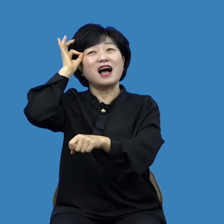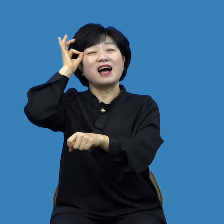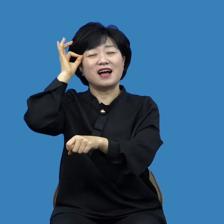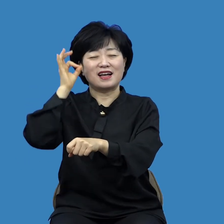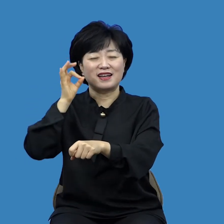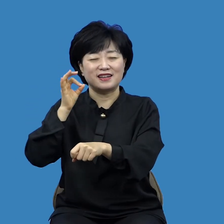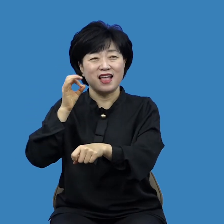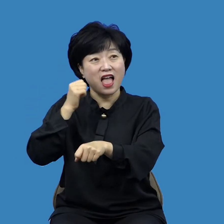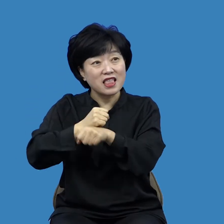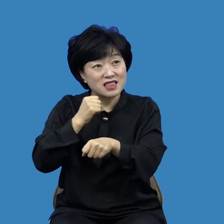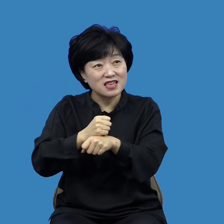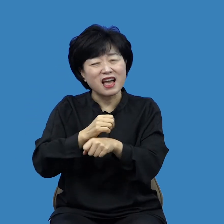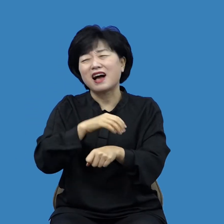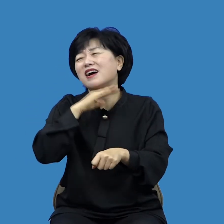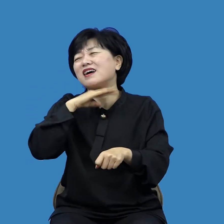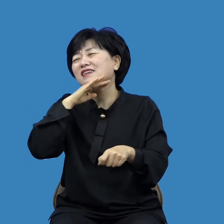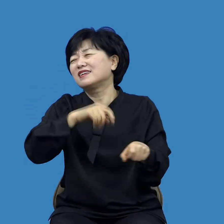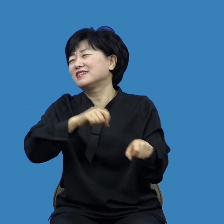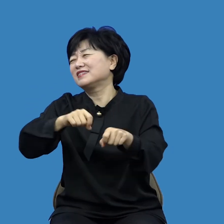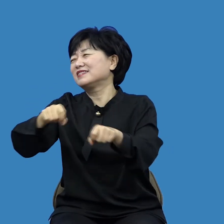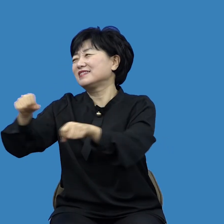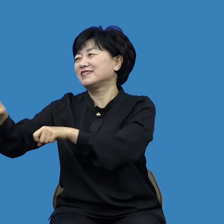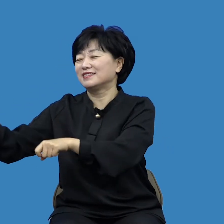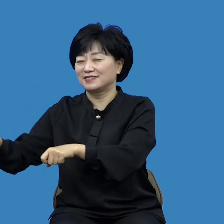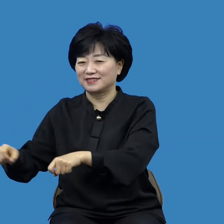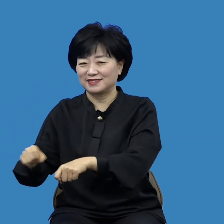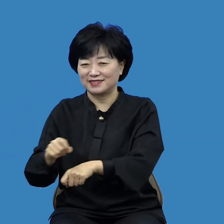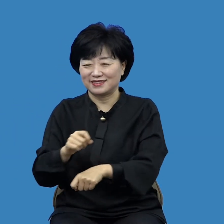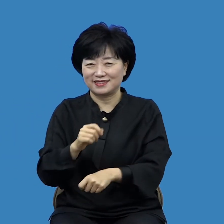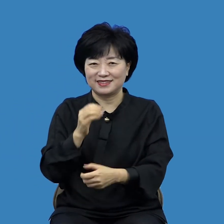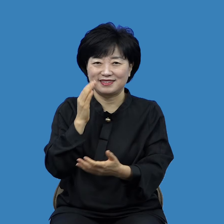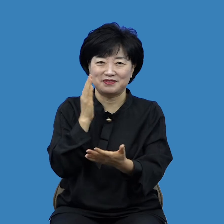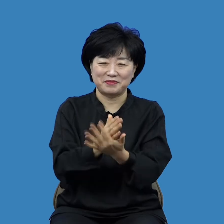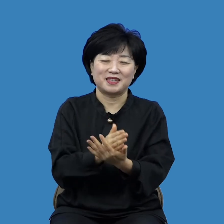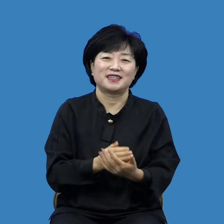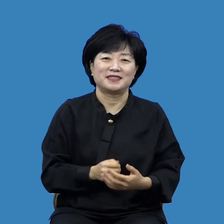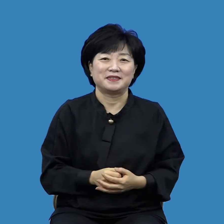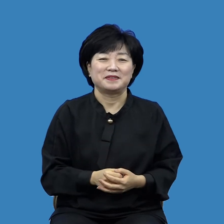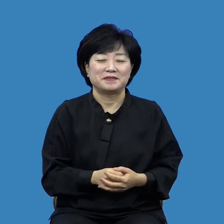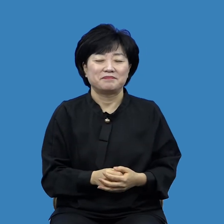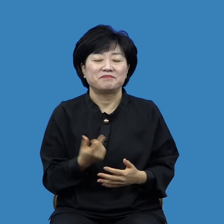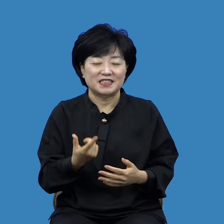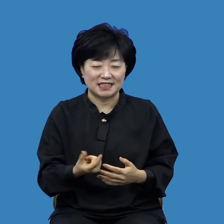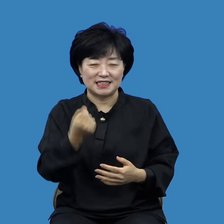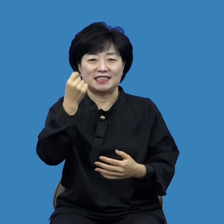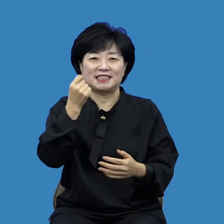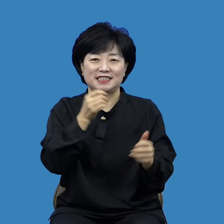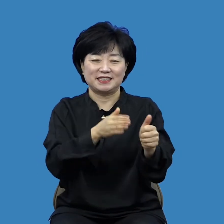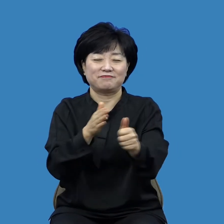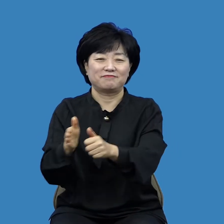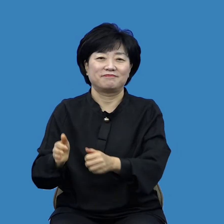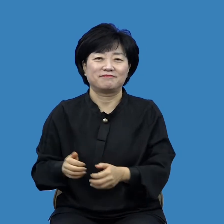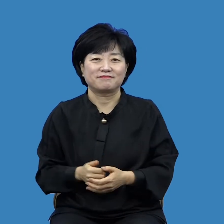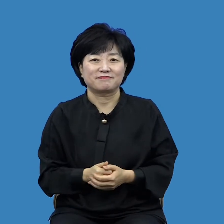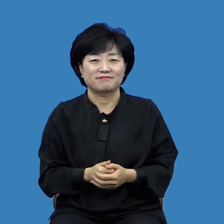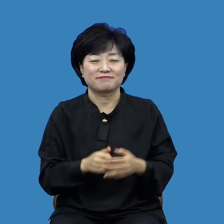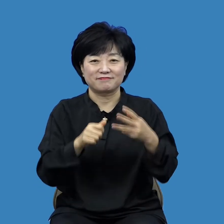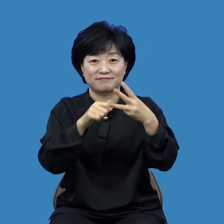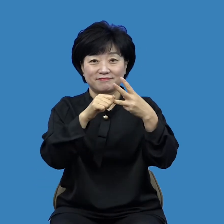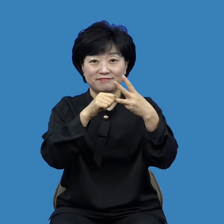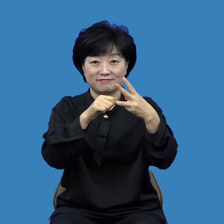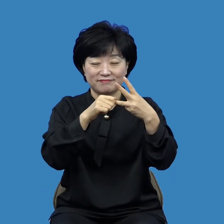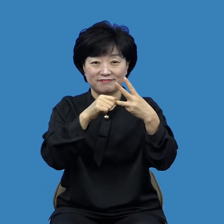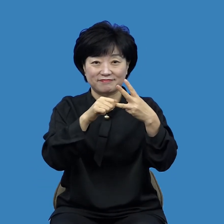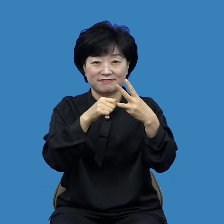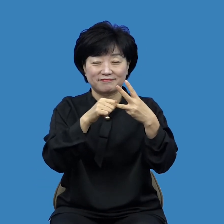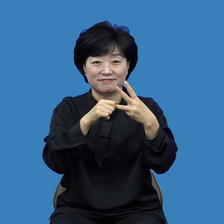그러나 조금 있다가요. 했니? 조금 있다가요. 했니? 조금 있다가요. 이러면 이건 순종이 아니라는 거야. 즉시 해야 돼요. 즉시. 자, 셋째,